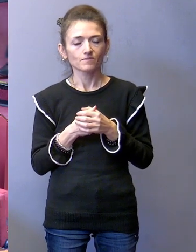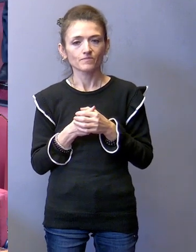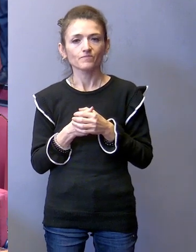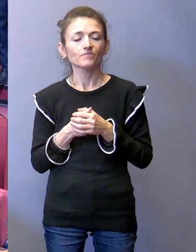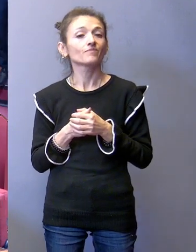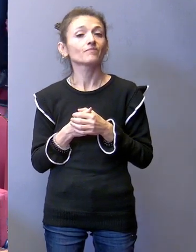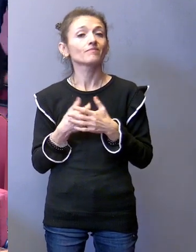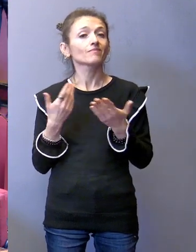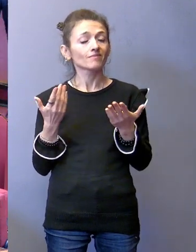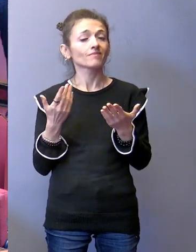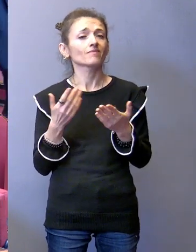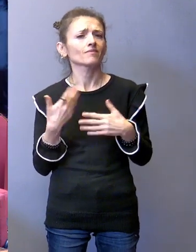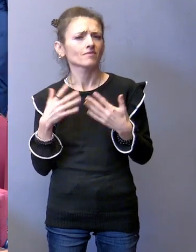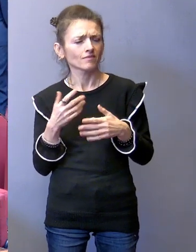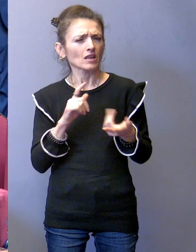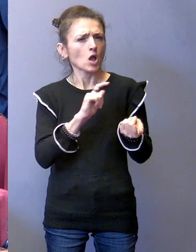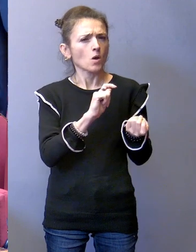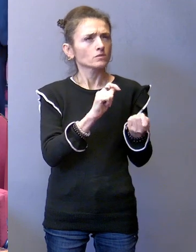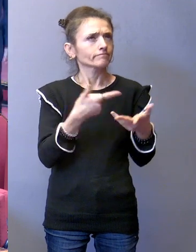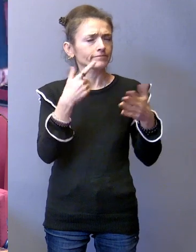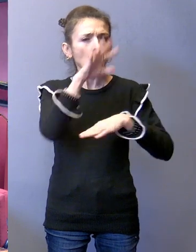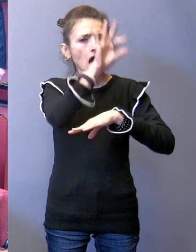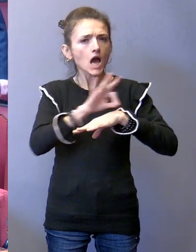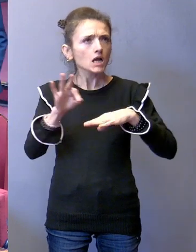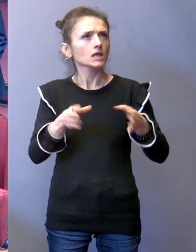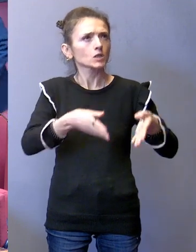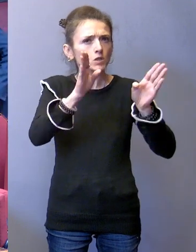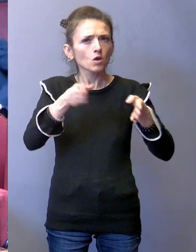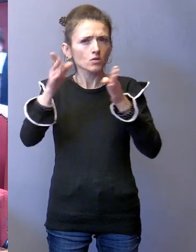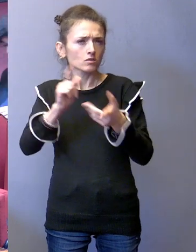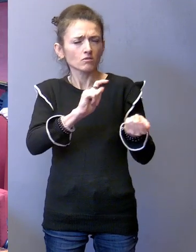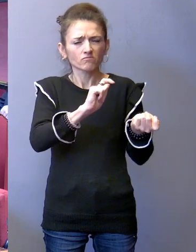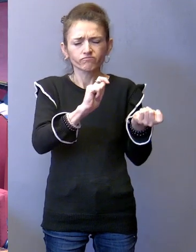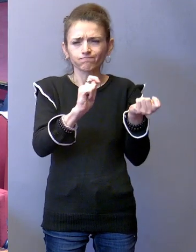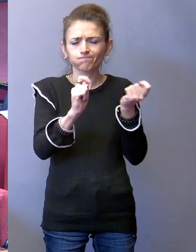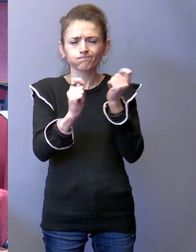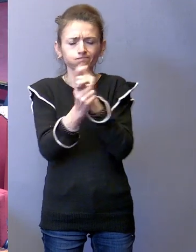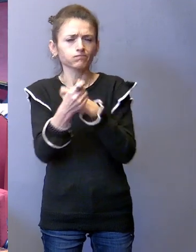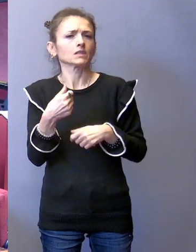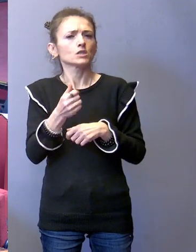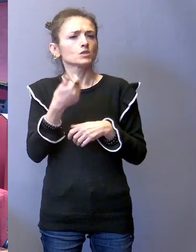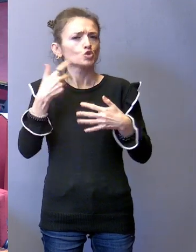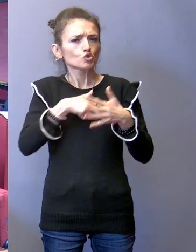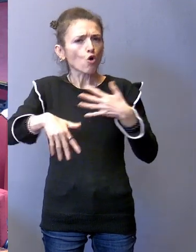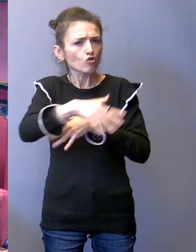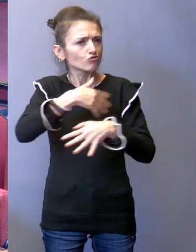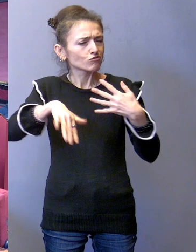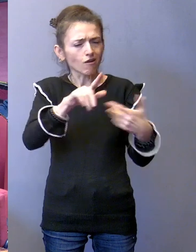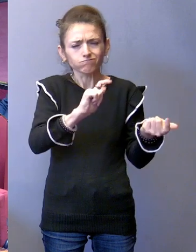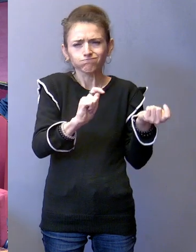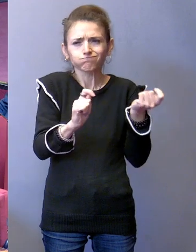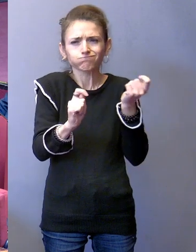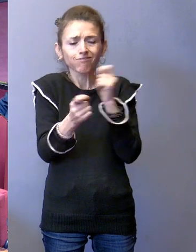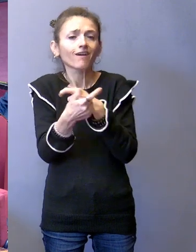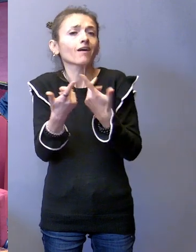considerato che a causa delle profonde modifiche architettoniche di organizzazione sociale degli ultimi decenni lo spazio Urbano delle nostre città è sempre più